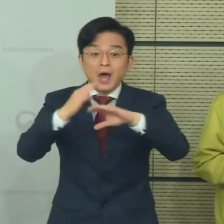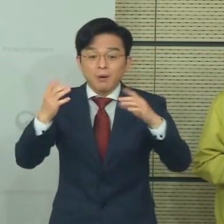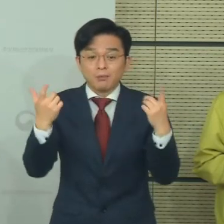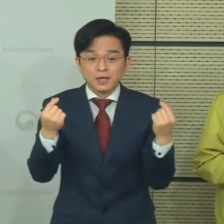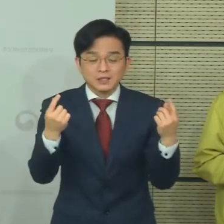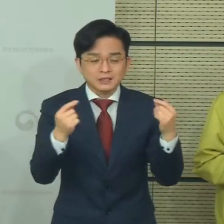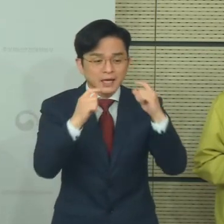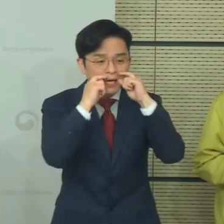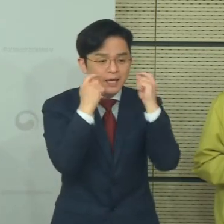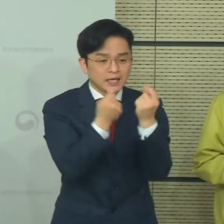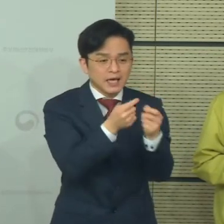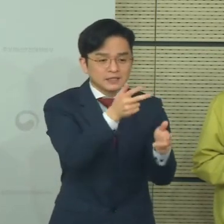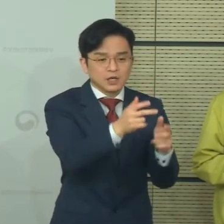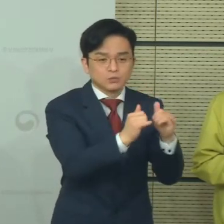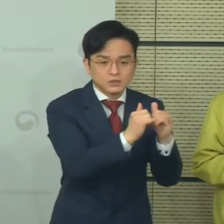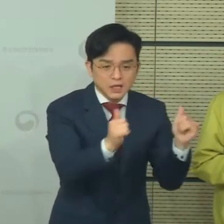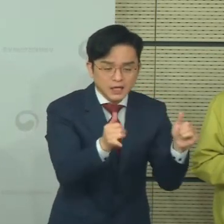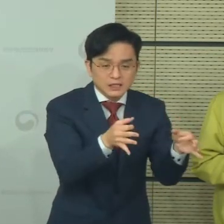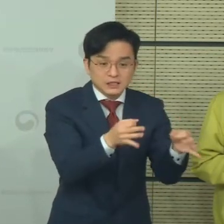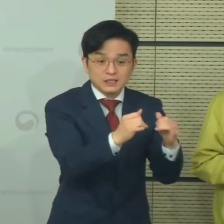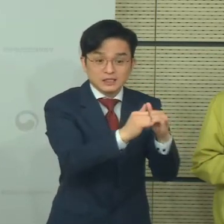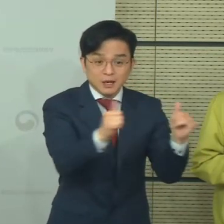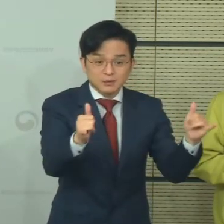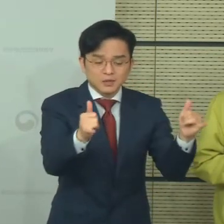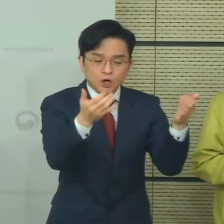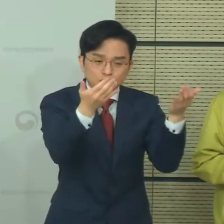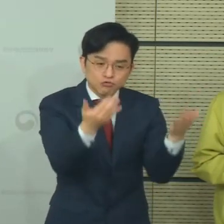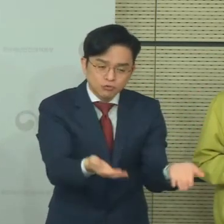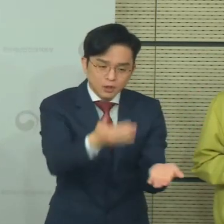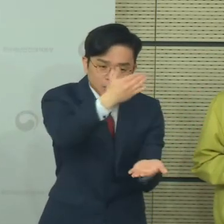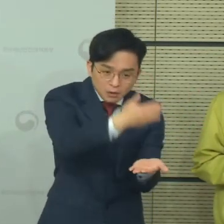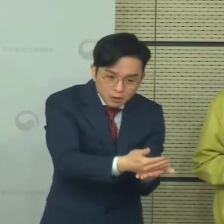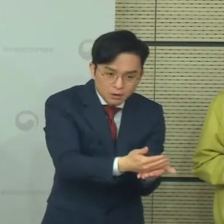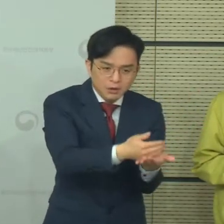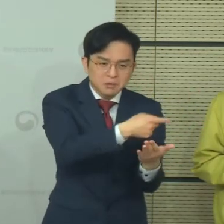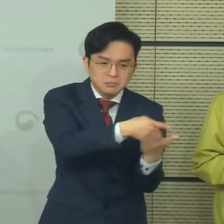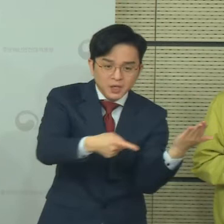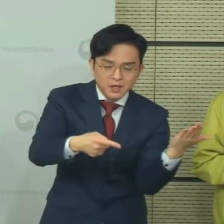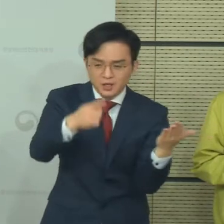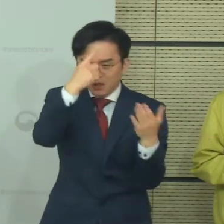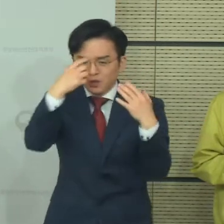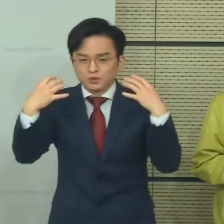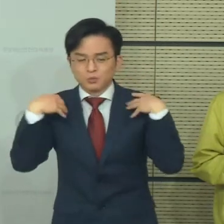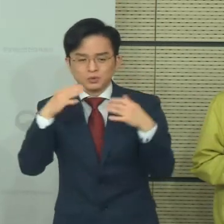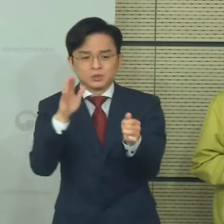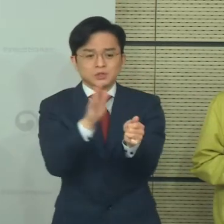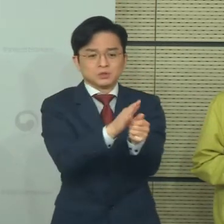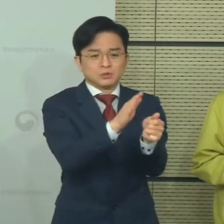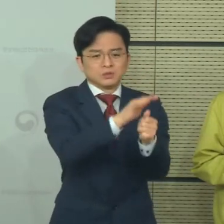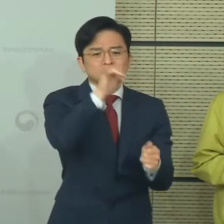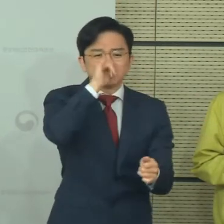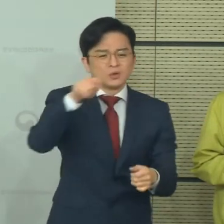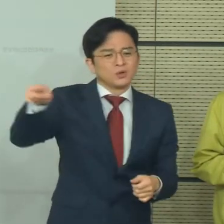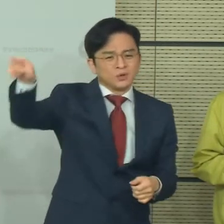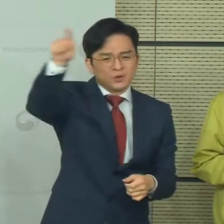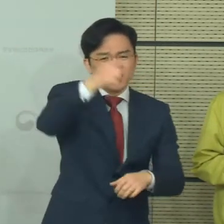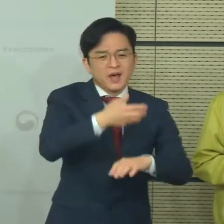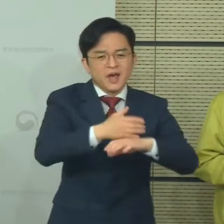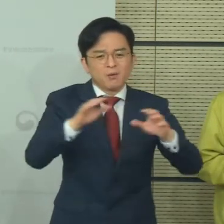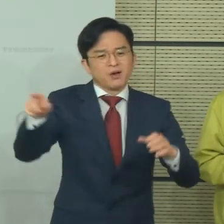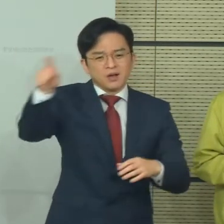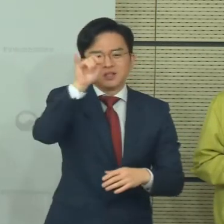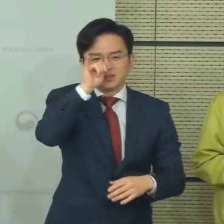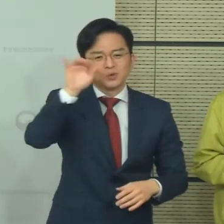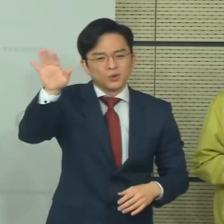등의 다양한 지원 방안들을 강구하고 있기 때문에 저희도 그런 부분들을 좀 참고해서 이런 손실이 나는 기업들이나